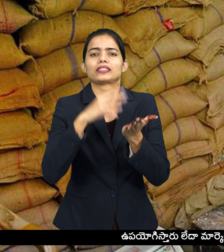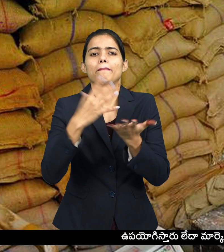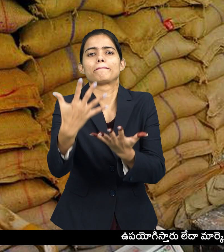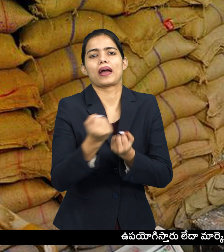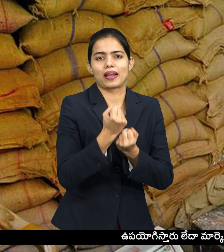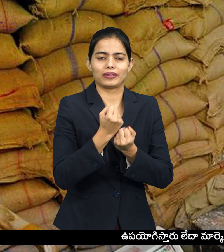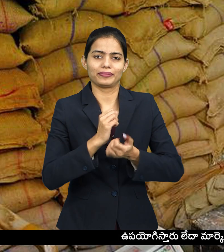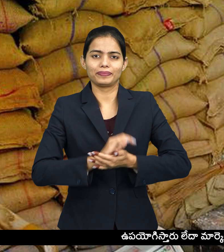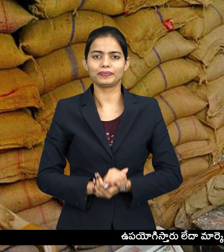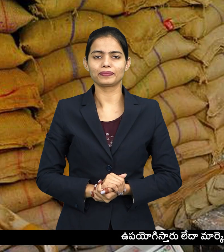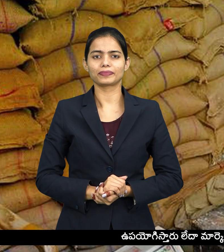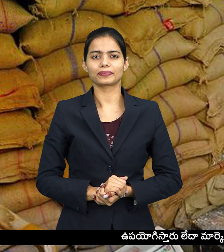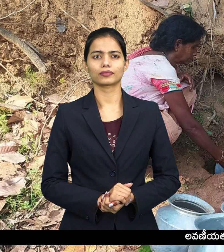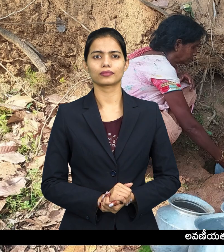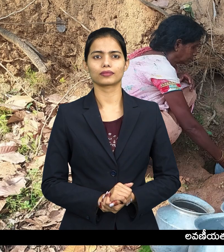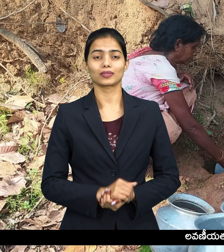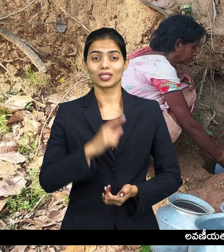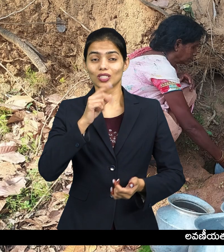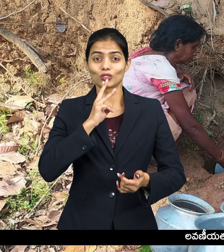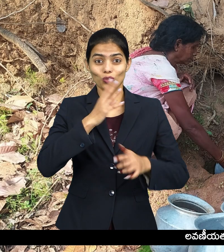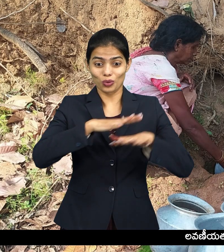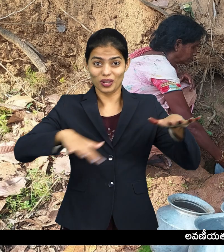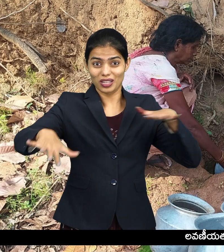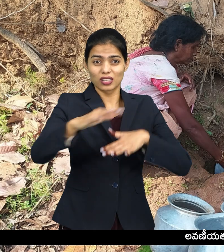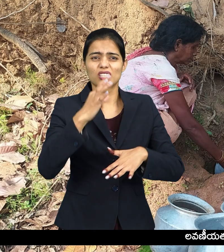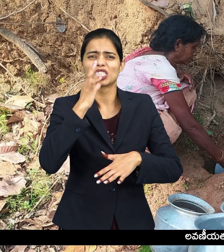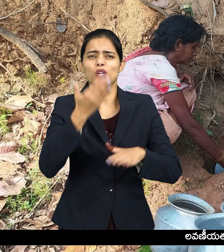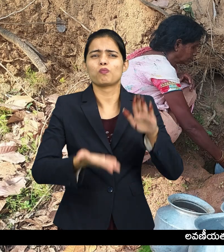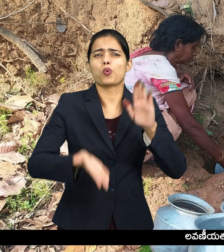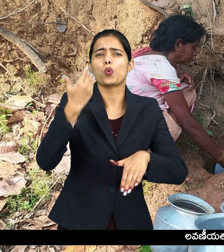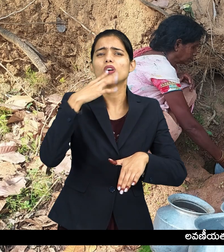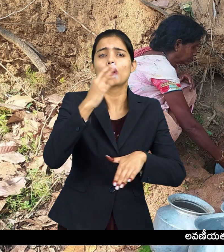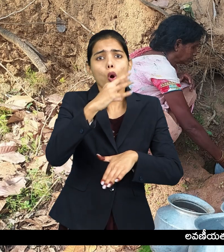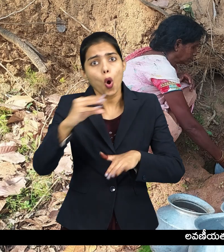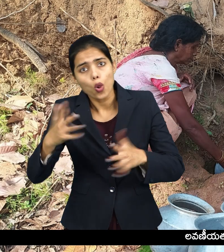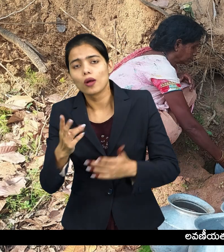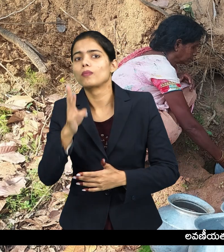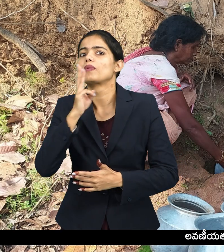మార్కెట్ నుండి బియ్యం కొనుగోలు చేస్తారు. లవణీయత మరియు త్రాగునీరు.